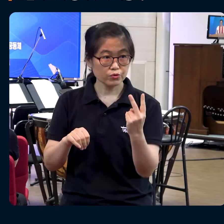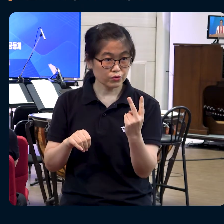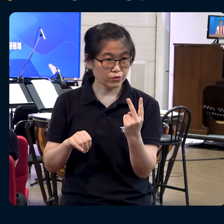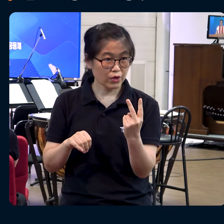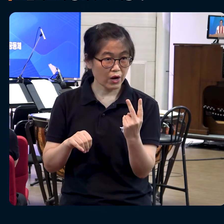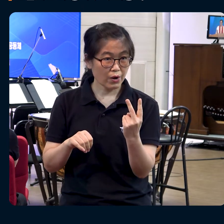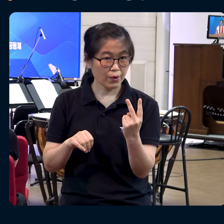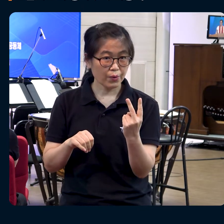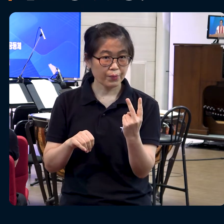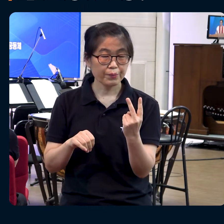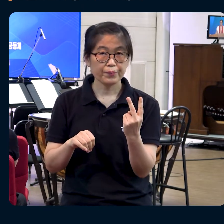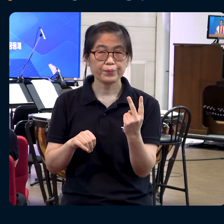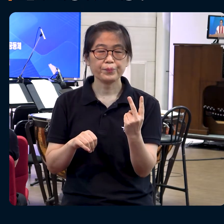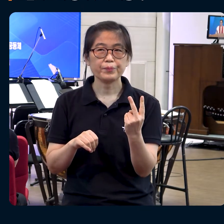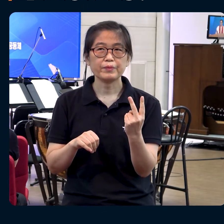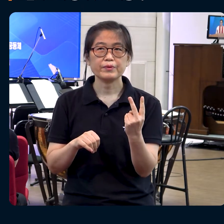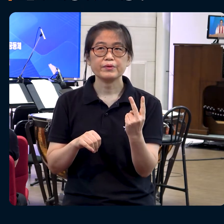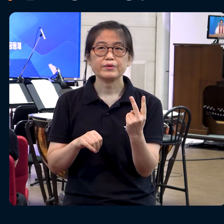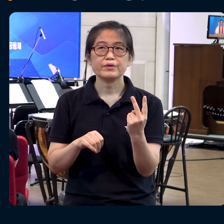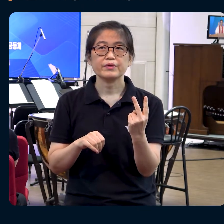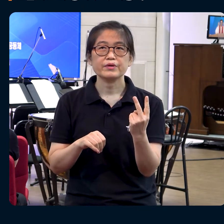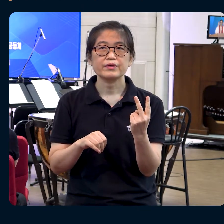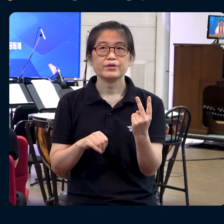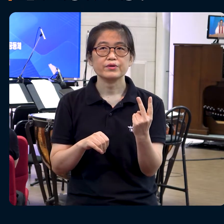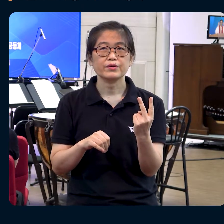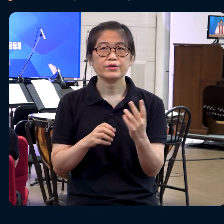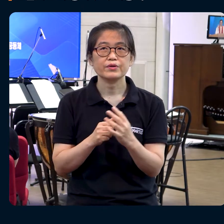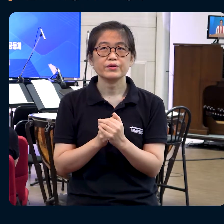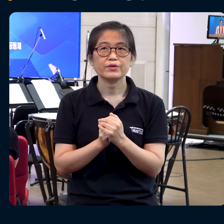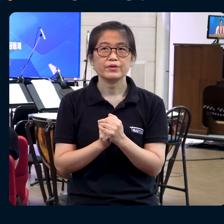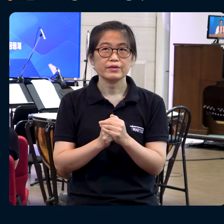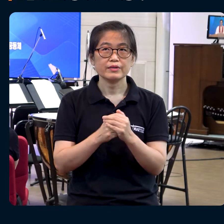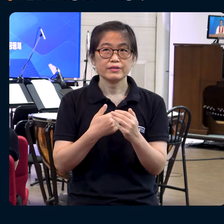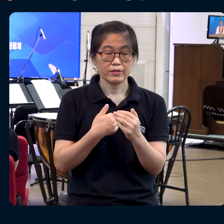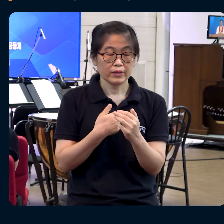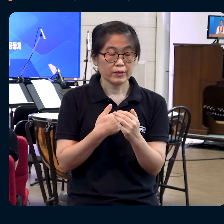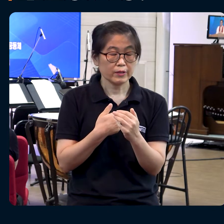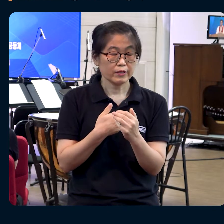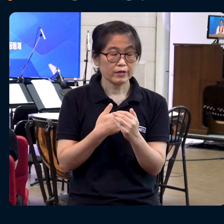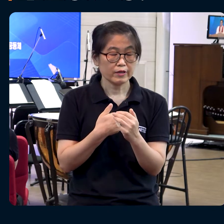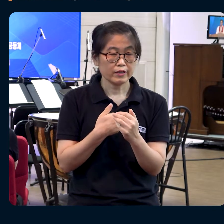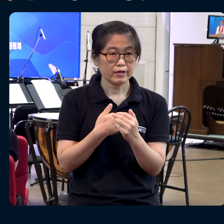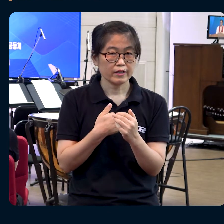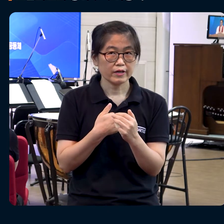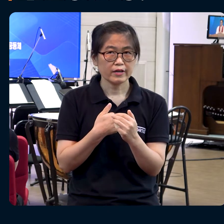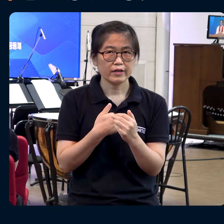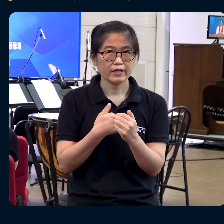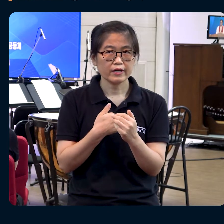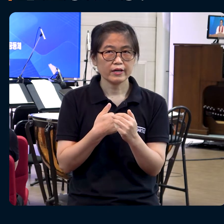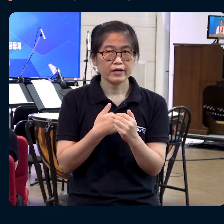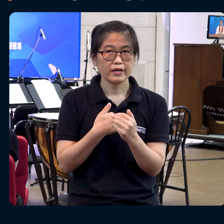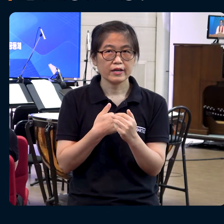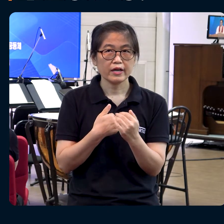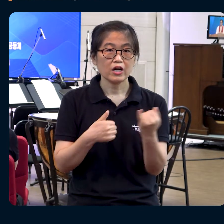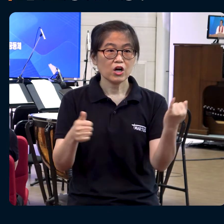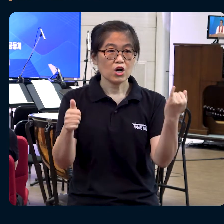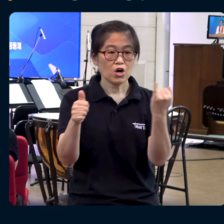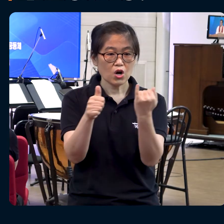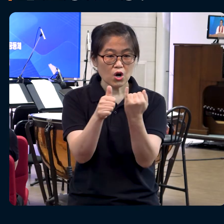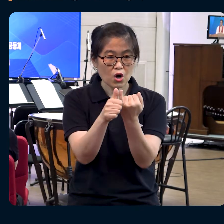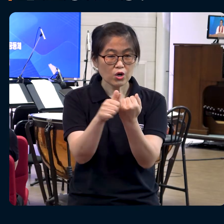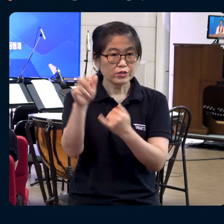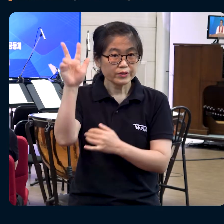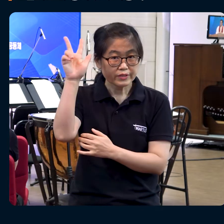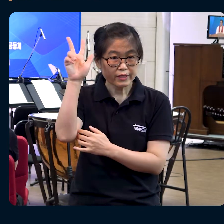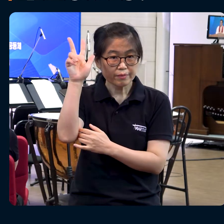오면, 뭐 실제 결혼 예배할 때도 그렇게 하니까 이제 제가 읽는 이